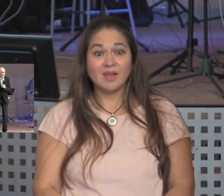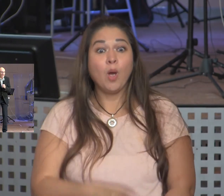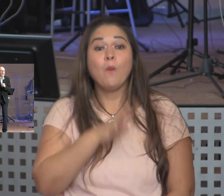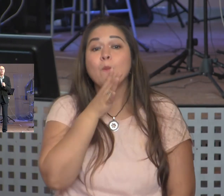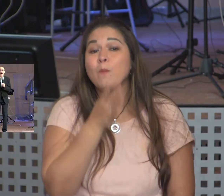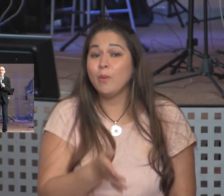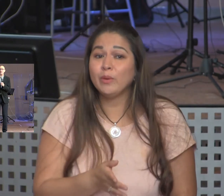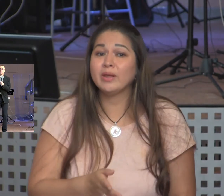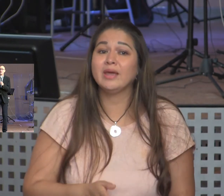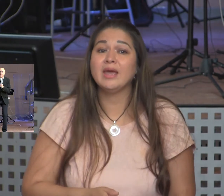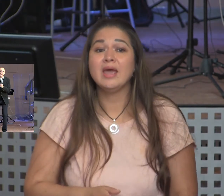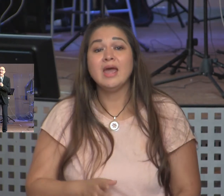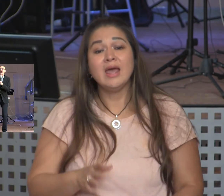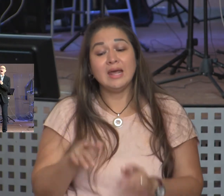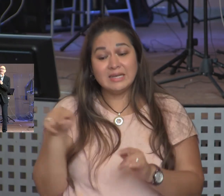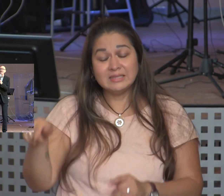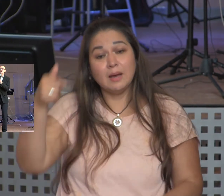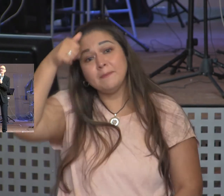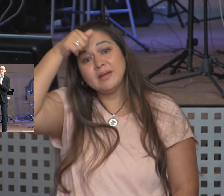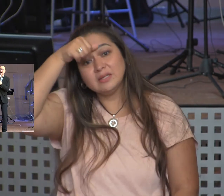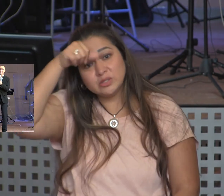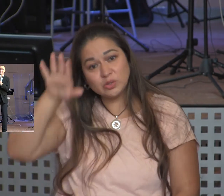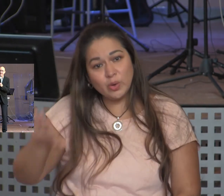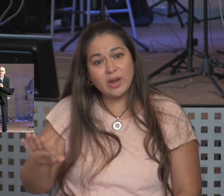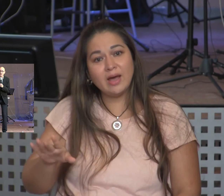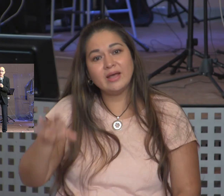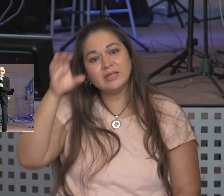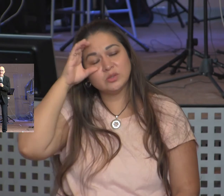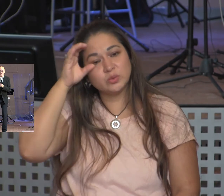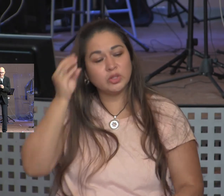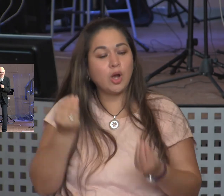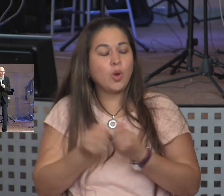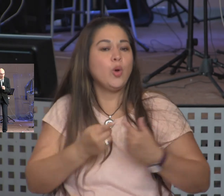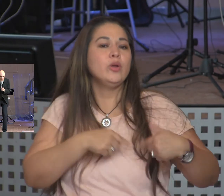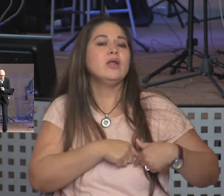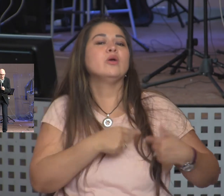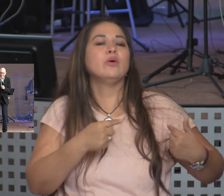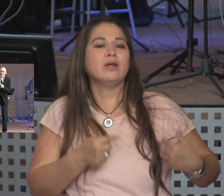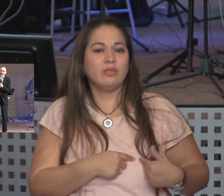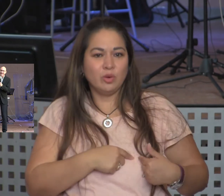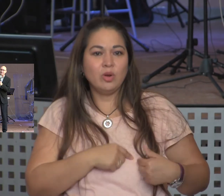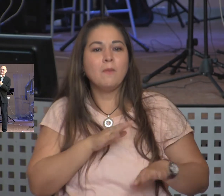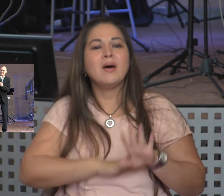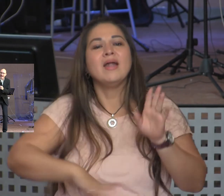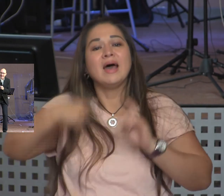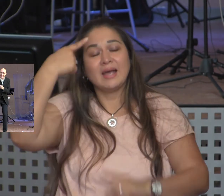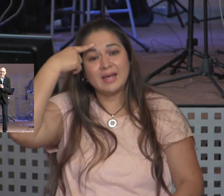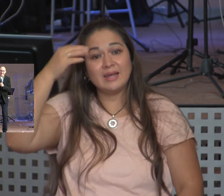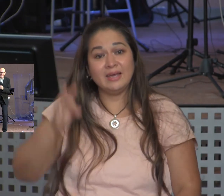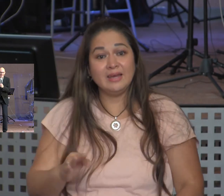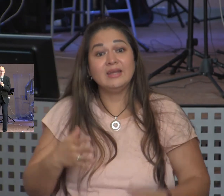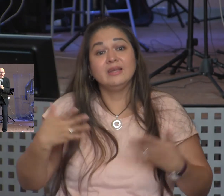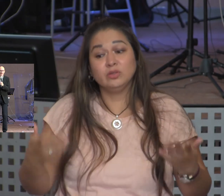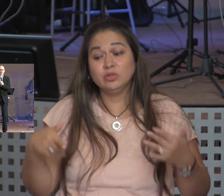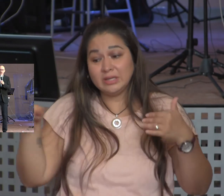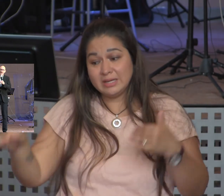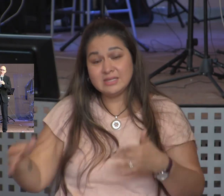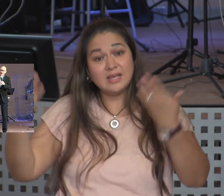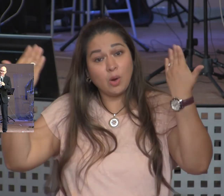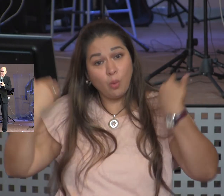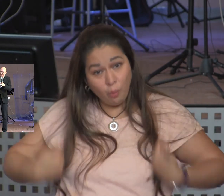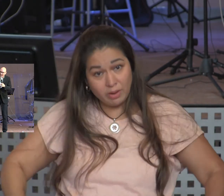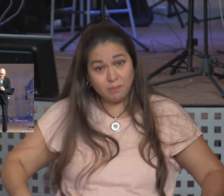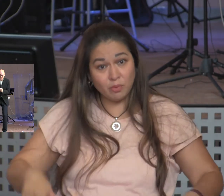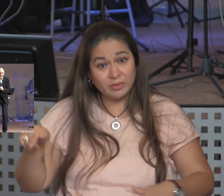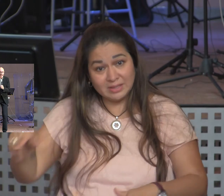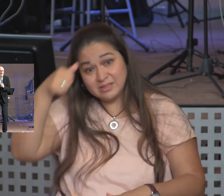corazón, va a producir aquello que está diciendo. Y ese cuerpo se va a levantar, y esas manos van a coger